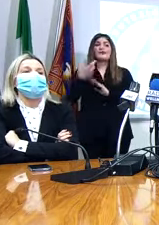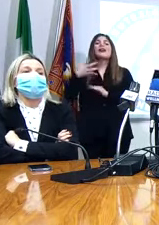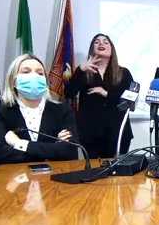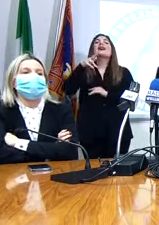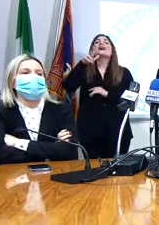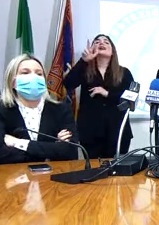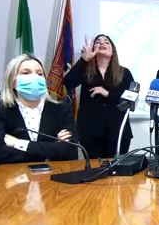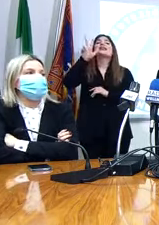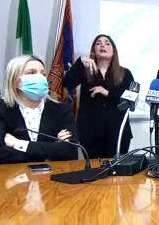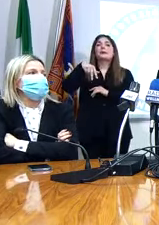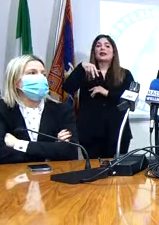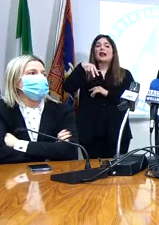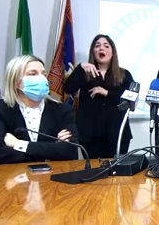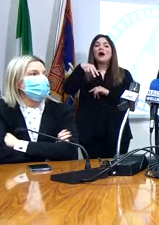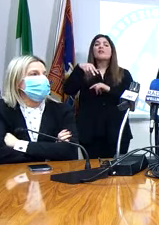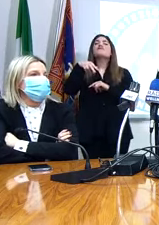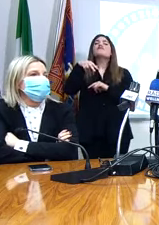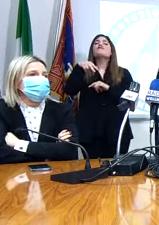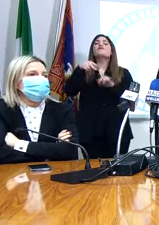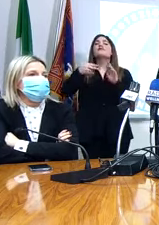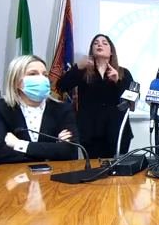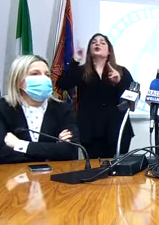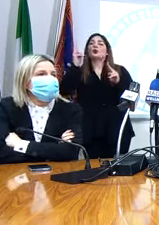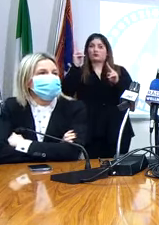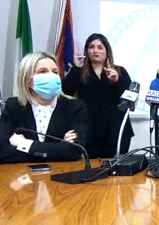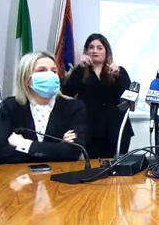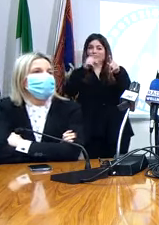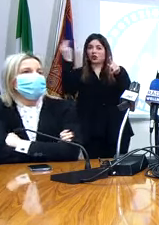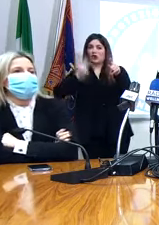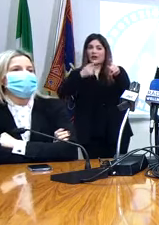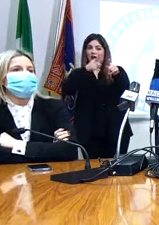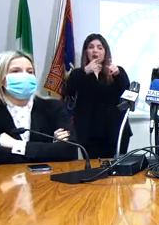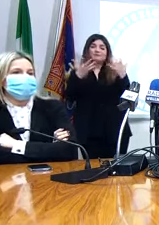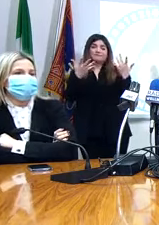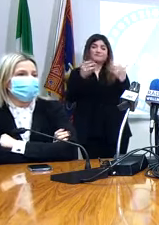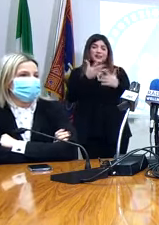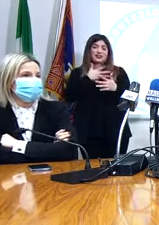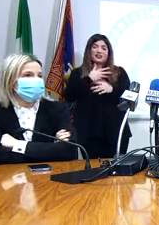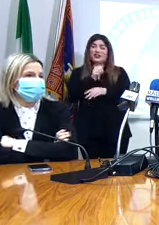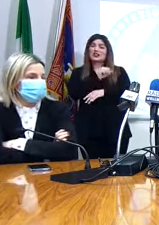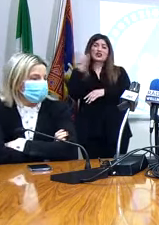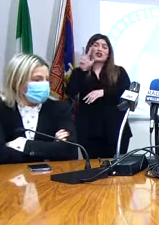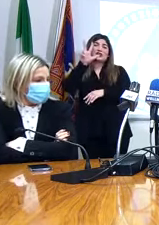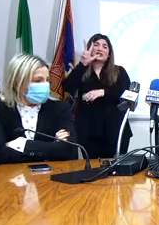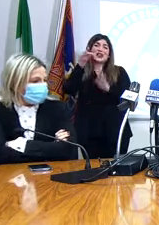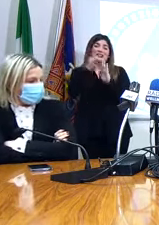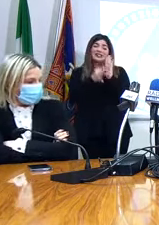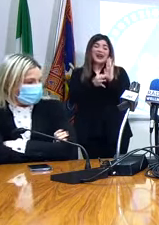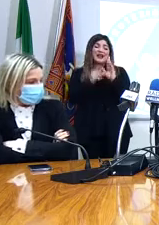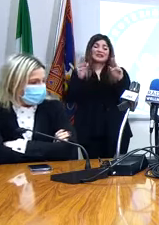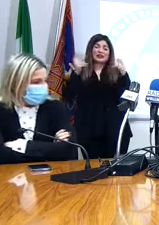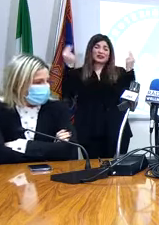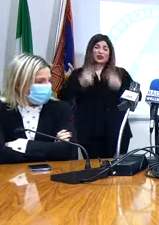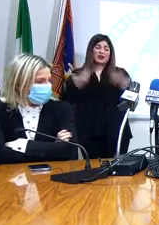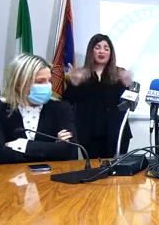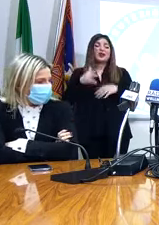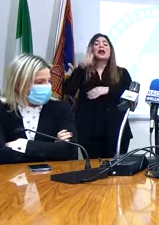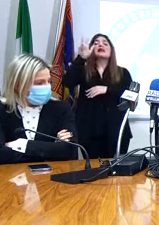3.158 totali. Dovete scusare, abbiamo tre dati in tutto, che abbiamo ricostruito con non poche